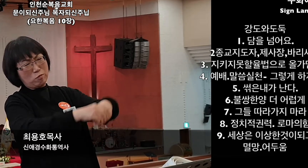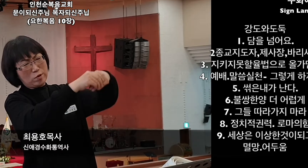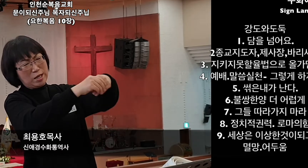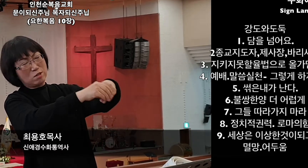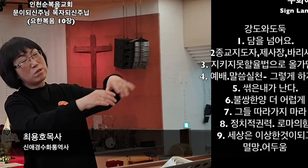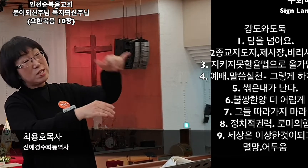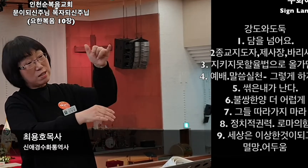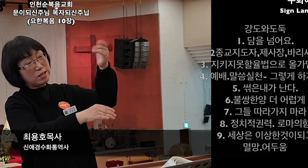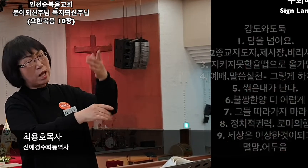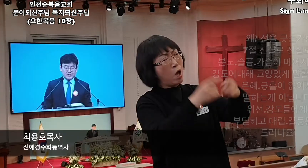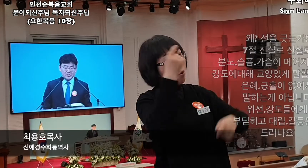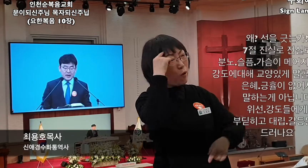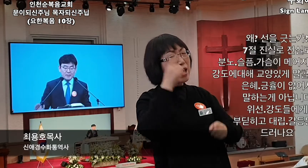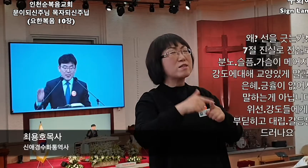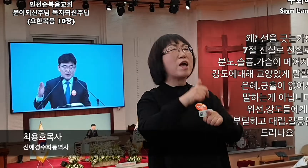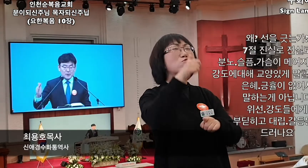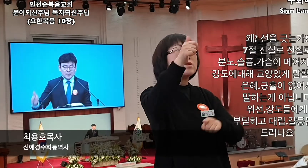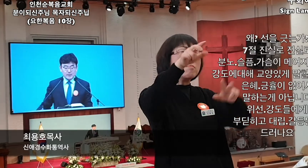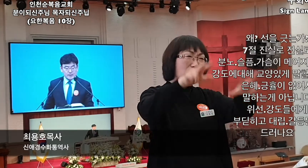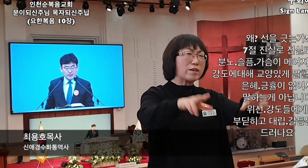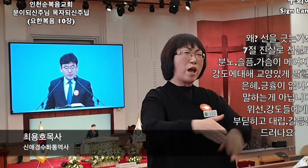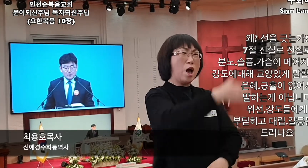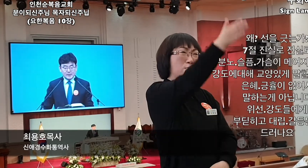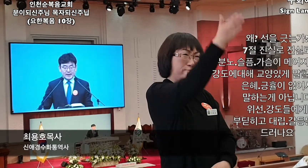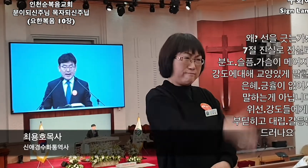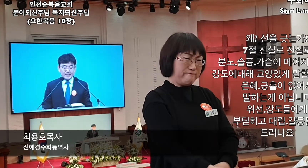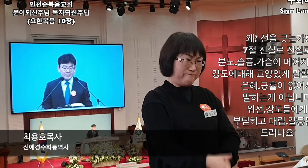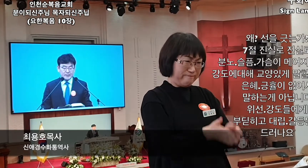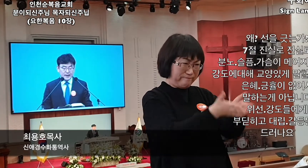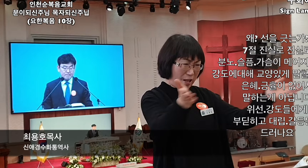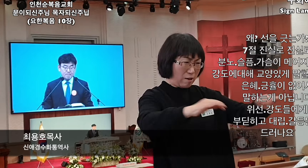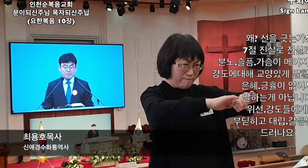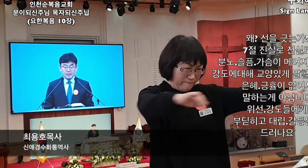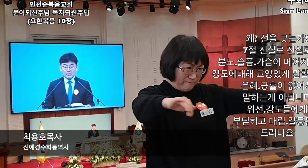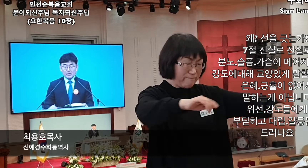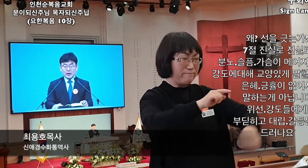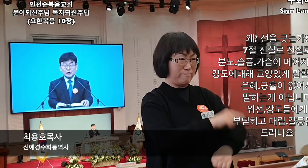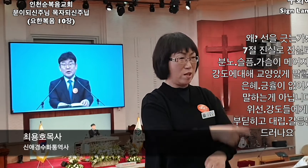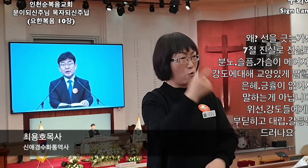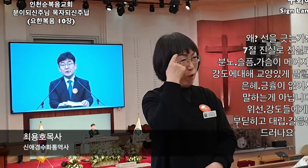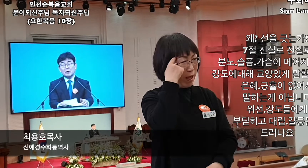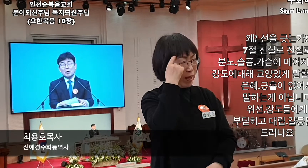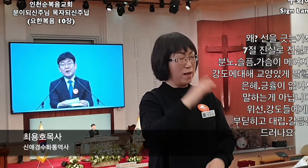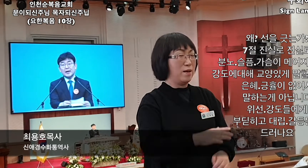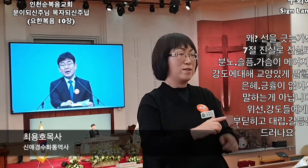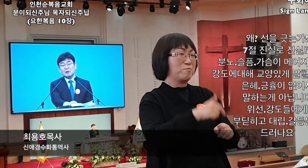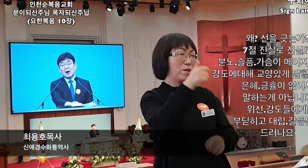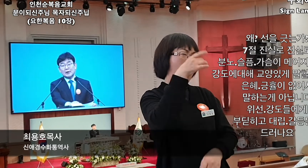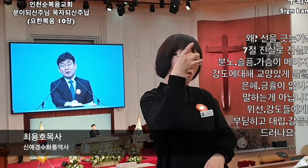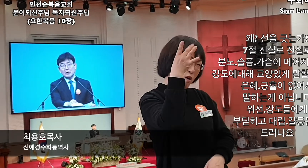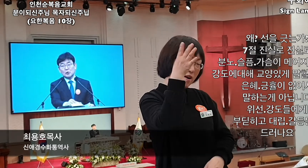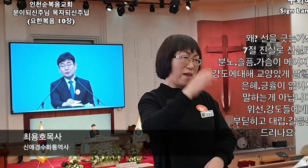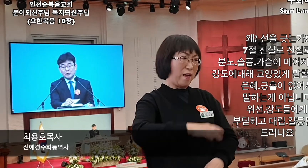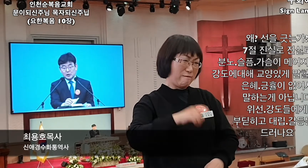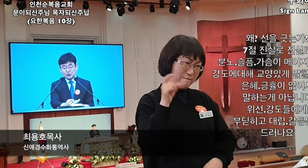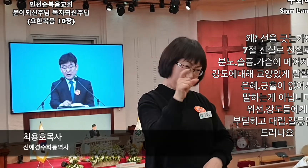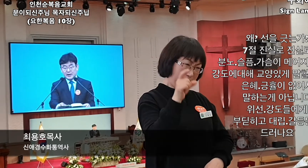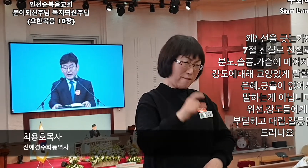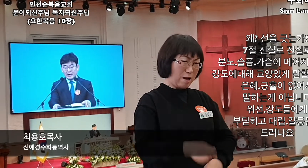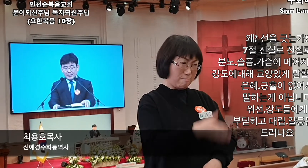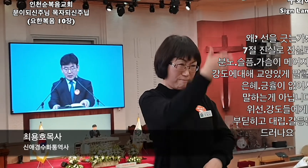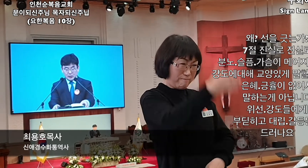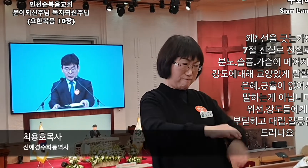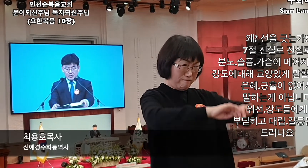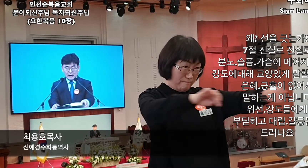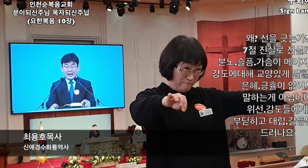화해할 수 있을 텐데 왜 예수님께서 이렇게 선을 그어 놓으실까 하는 겁니다. 예수님께서 원래가 과격하고